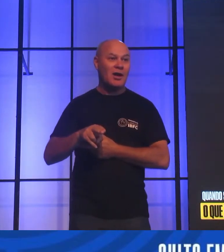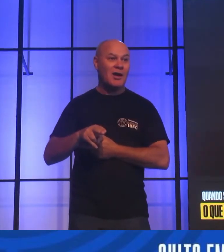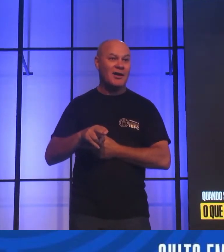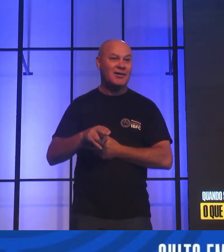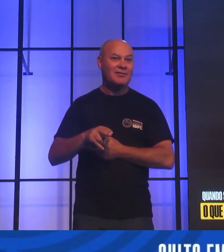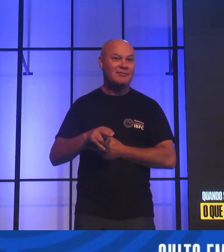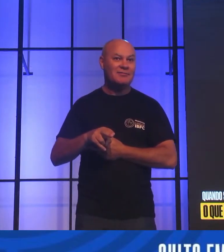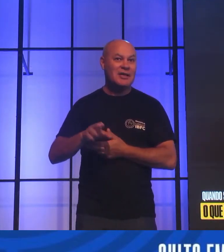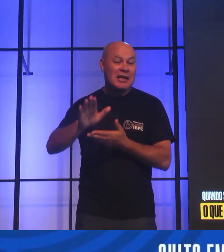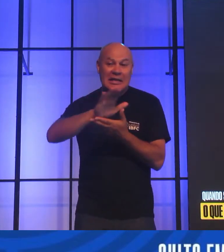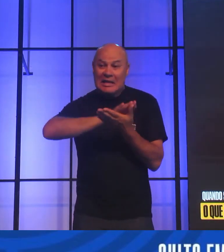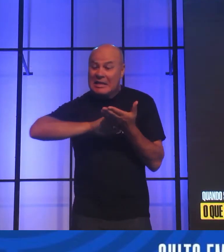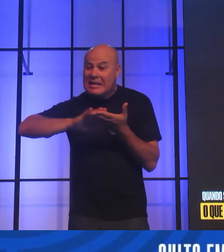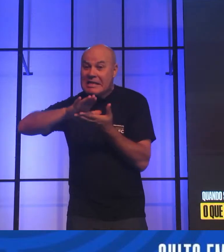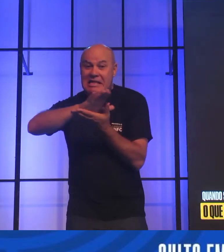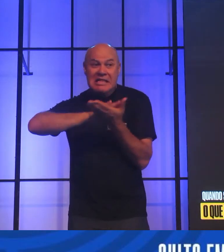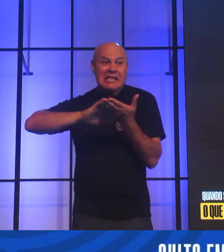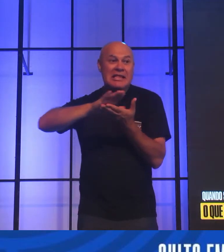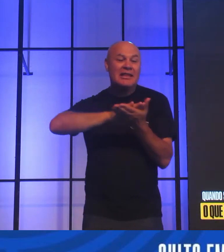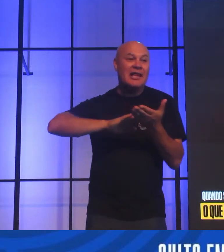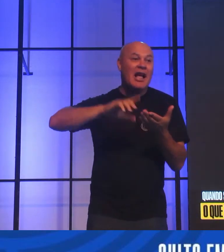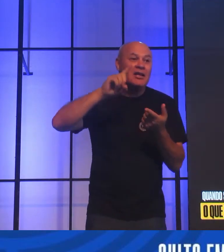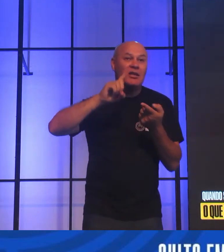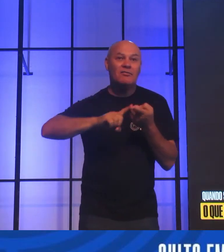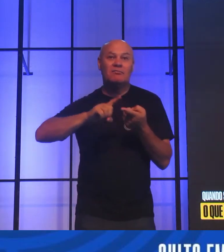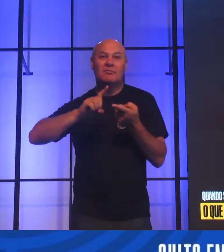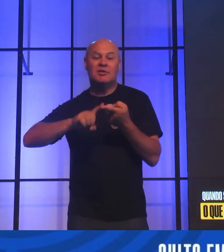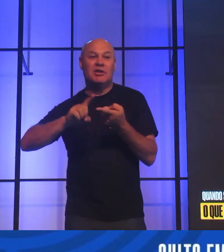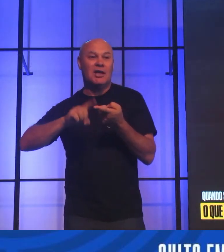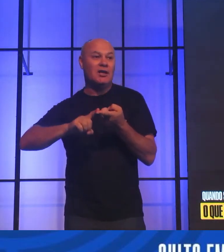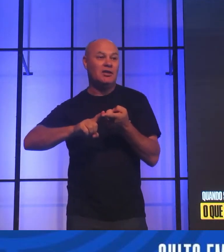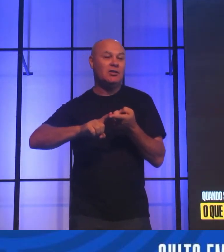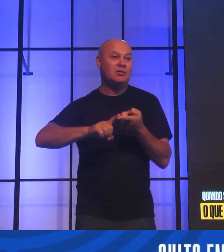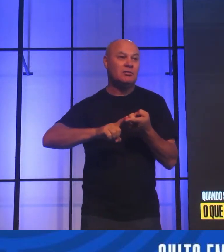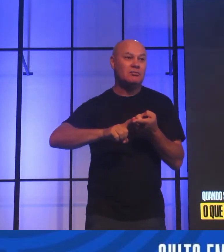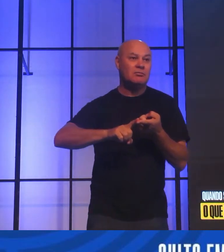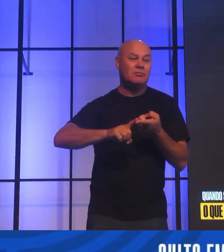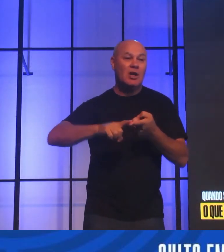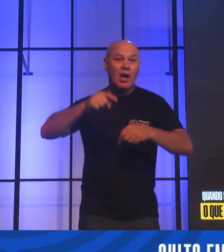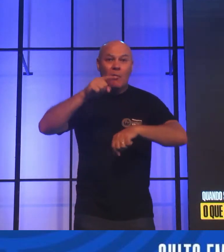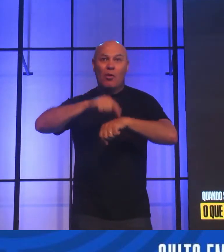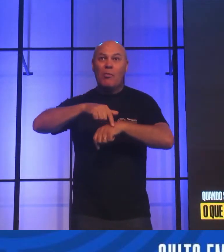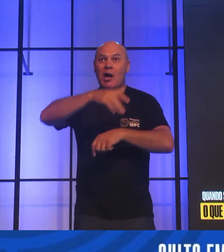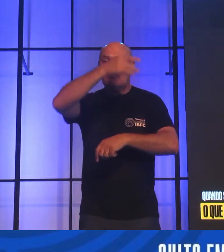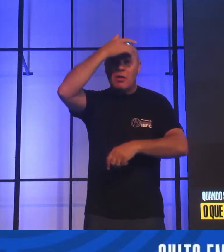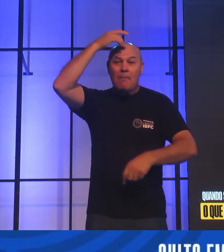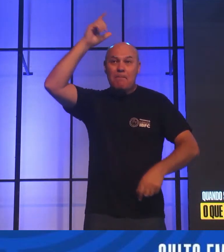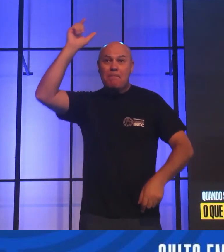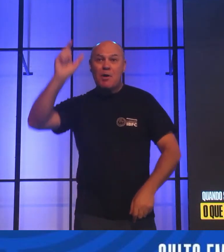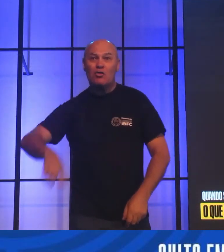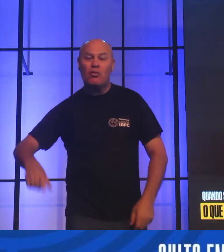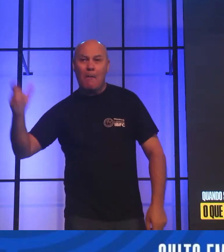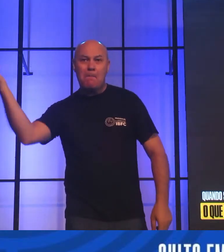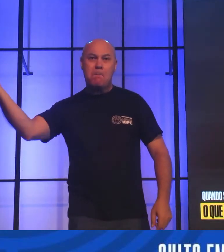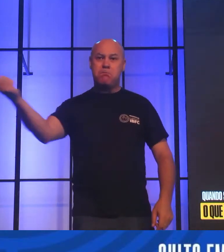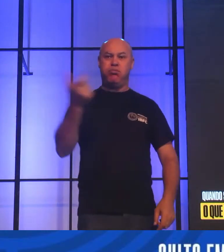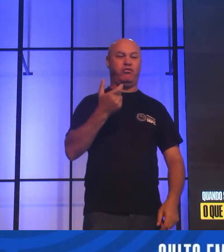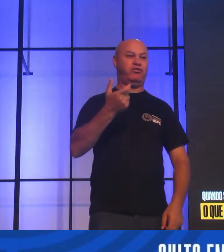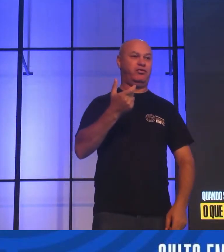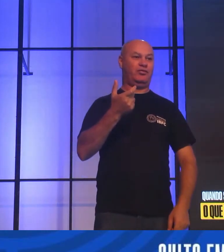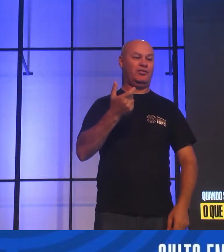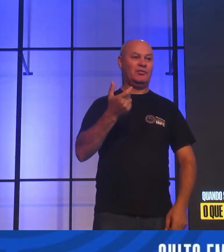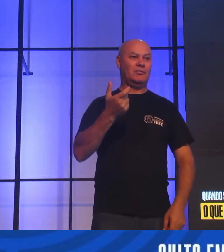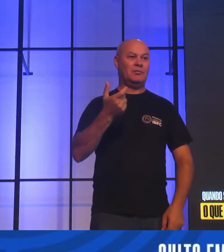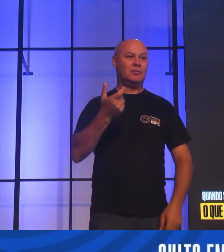vinguem quando vocês forem ofendidos. E ele complementa dizendo, ao contrário,